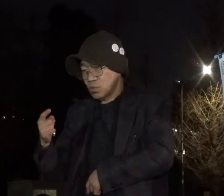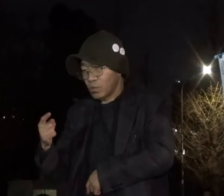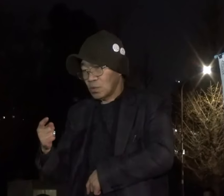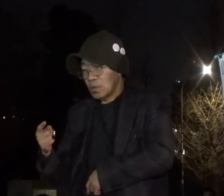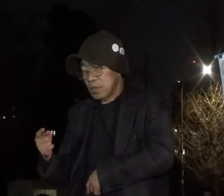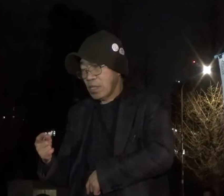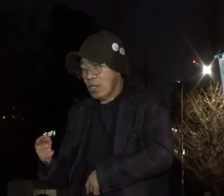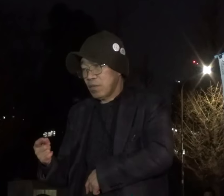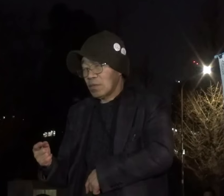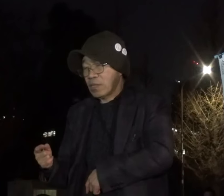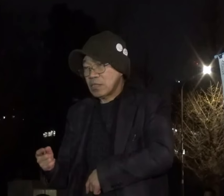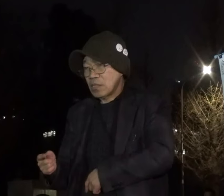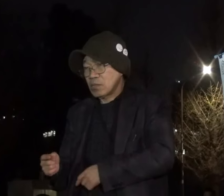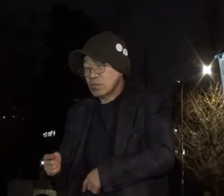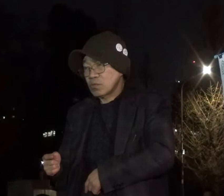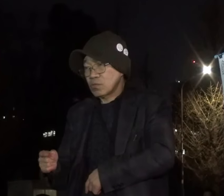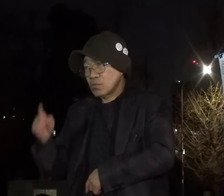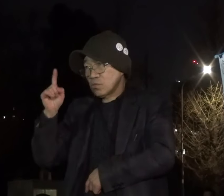考えました。